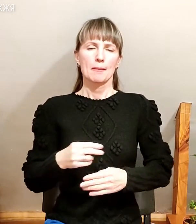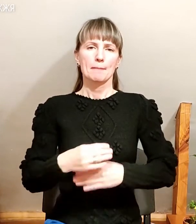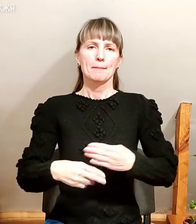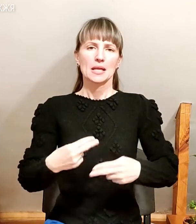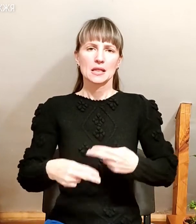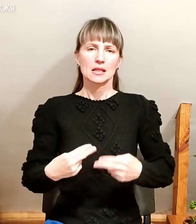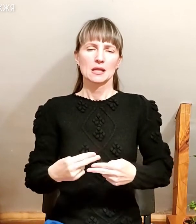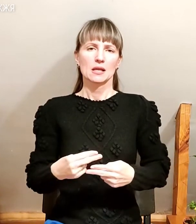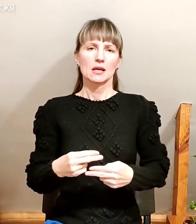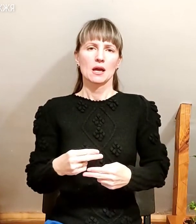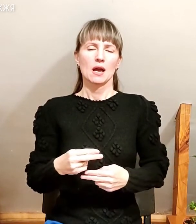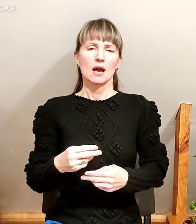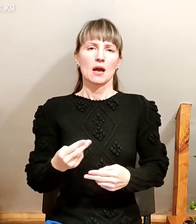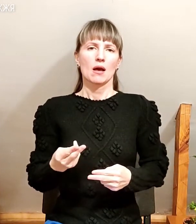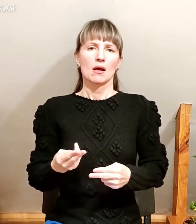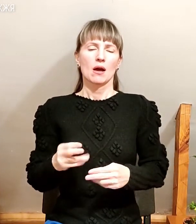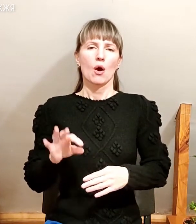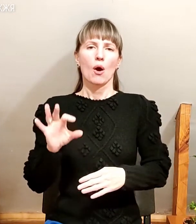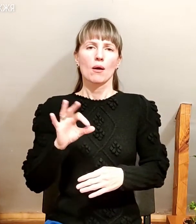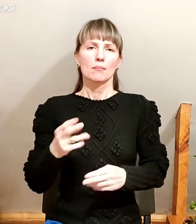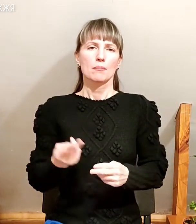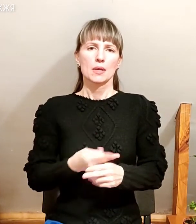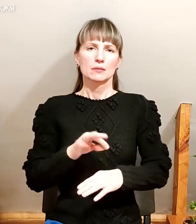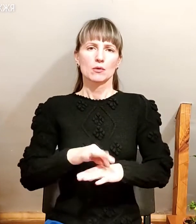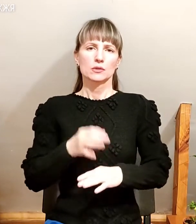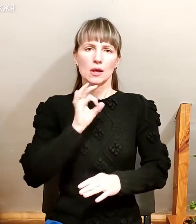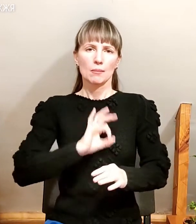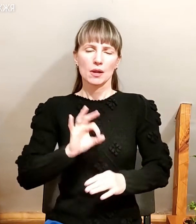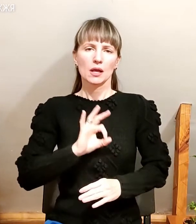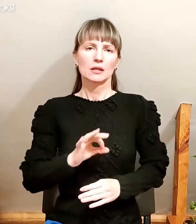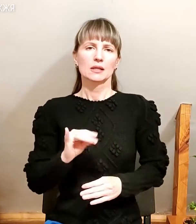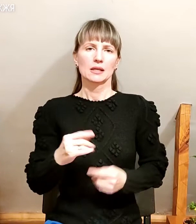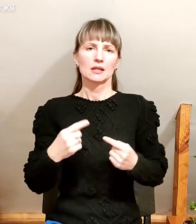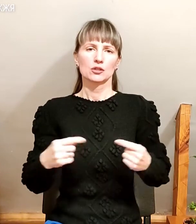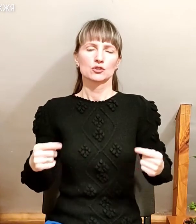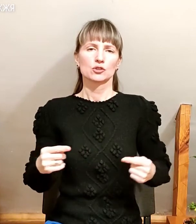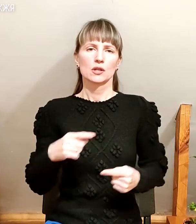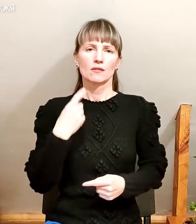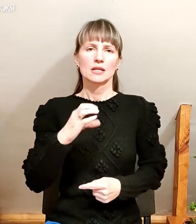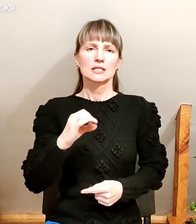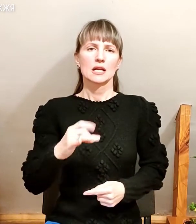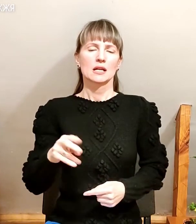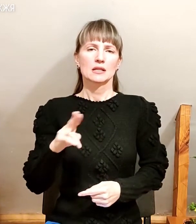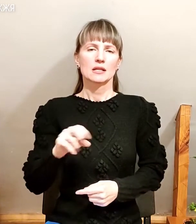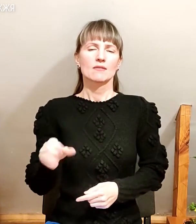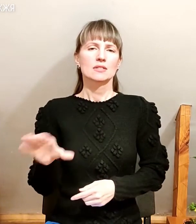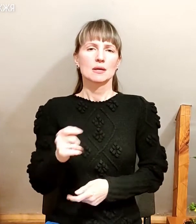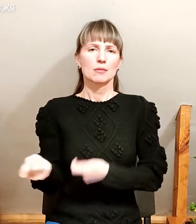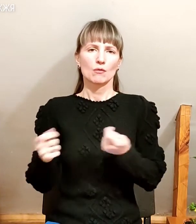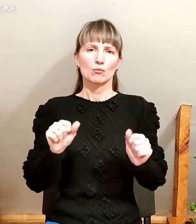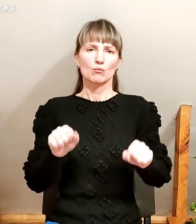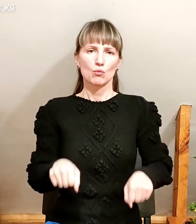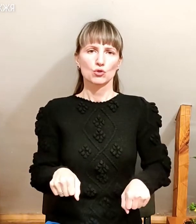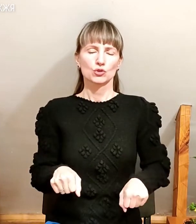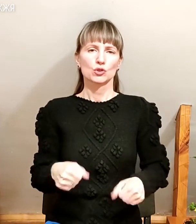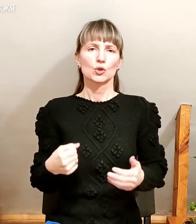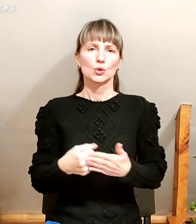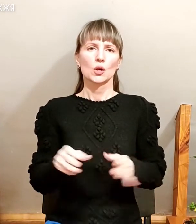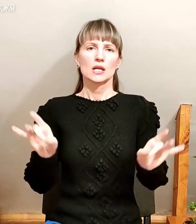знеболюючі, еластичні бинти та інше, каже Олена Середа. Оксана Середа. Усе привозити можна безпосередньо до ресторану, далі це